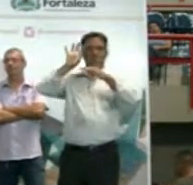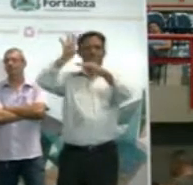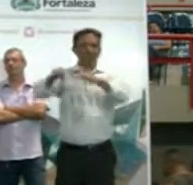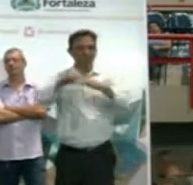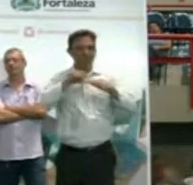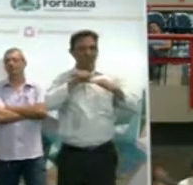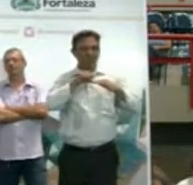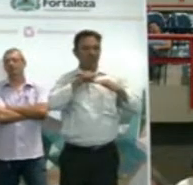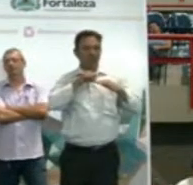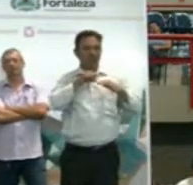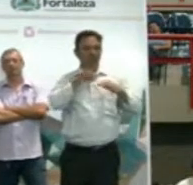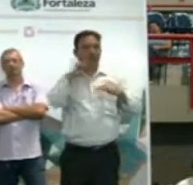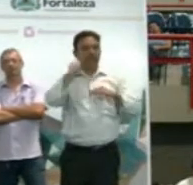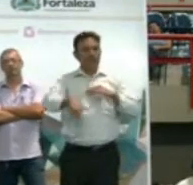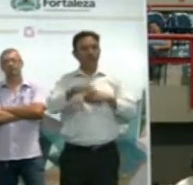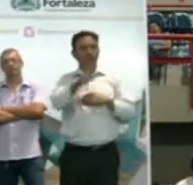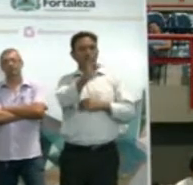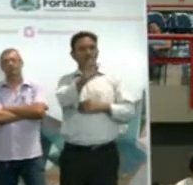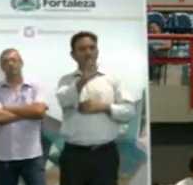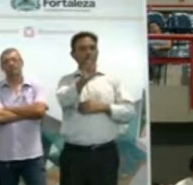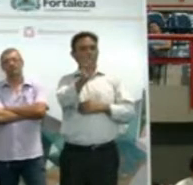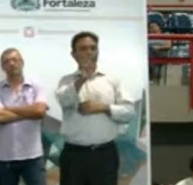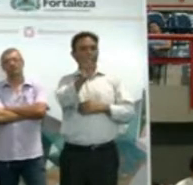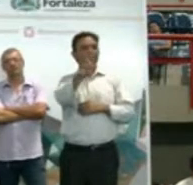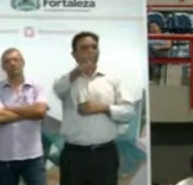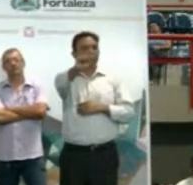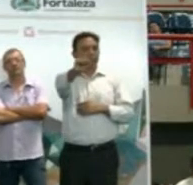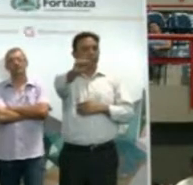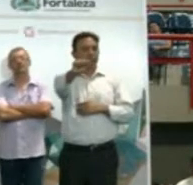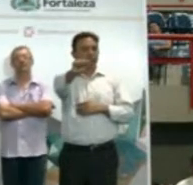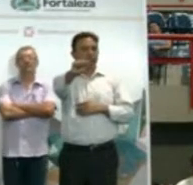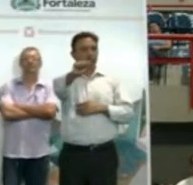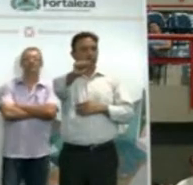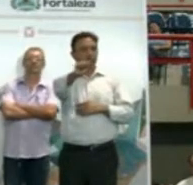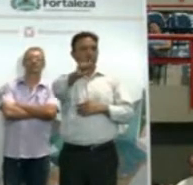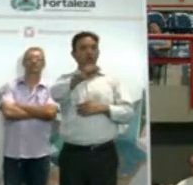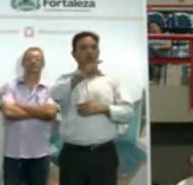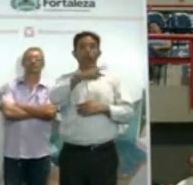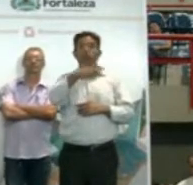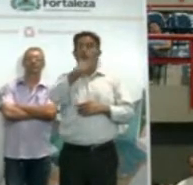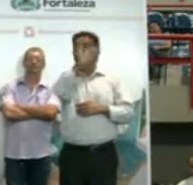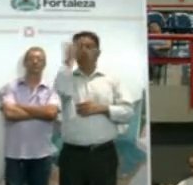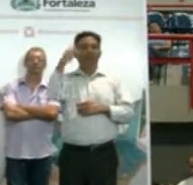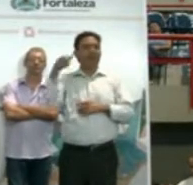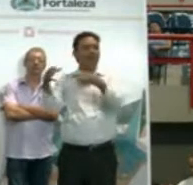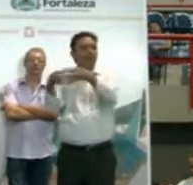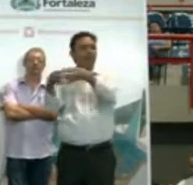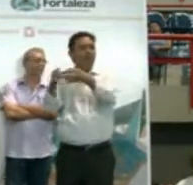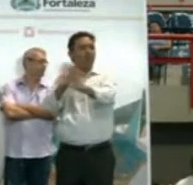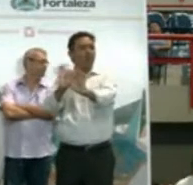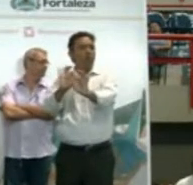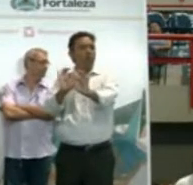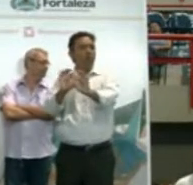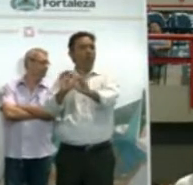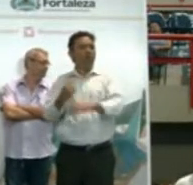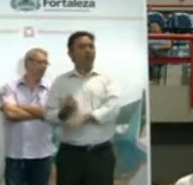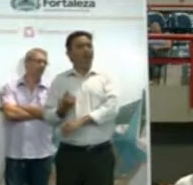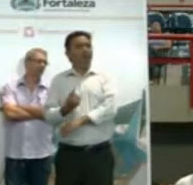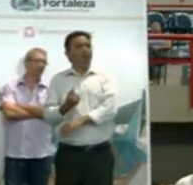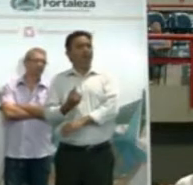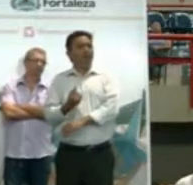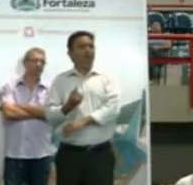tortura inesquecível pro resto da vida dela. O resto da vida dela. E ela não fazia parte de grupo nenhum. Ela